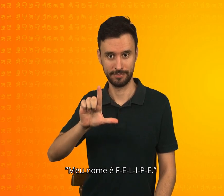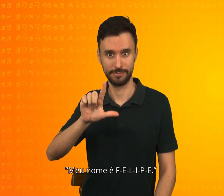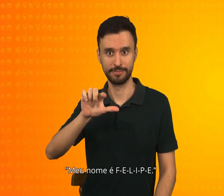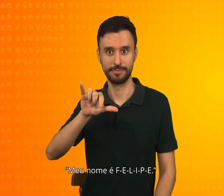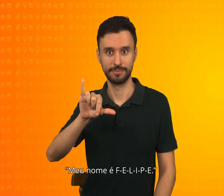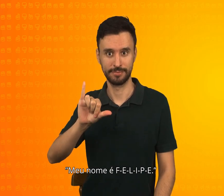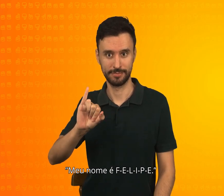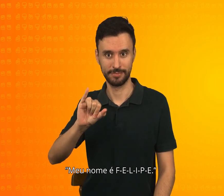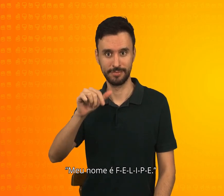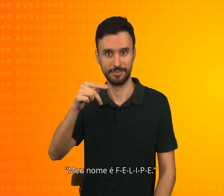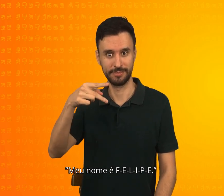Felipe.